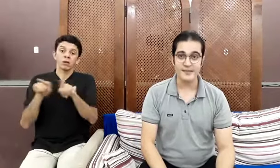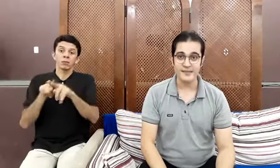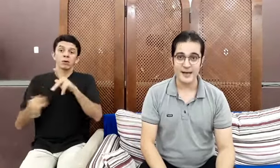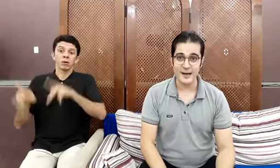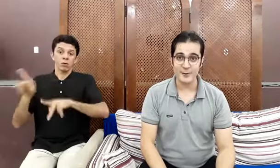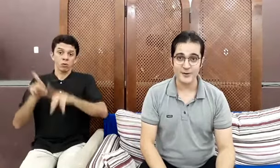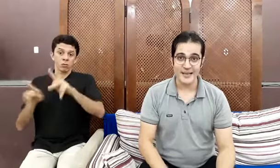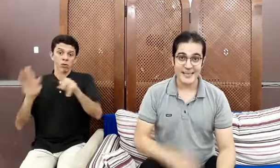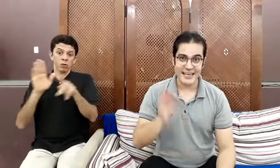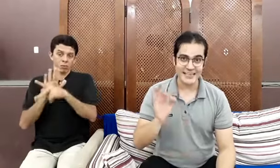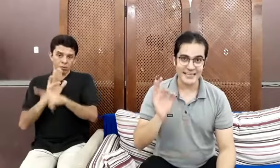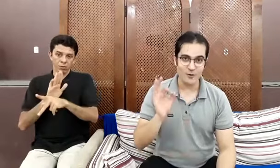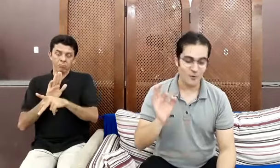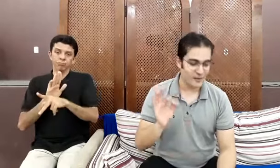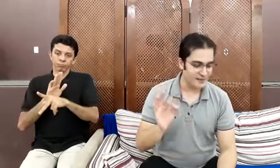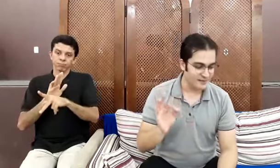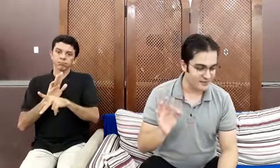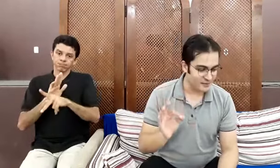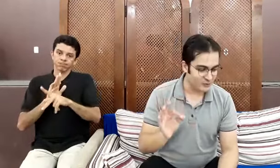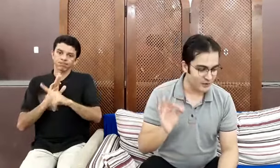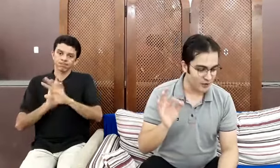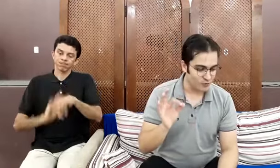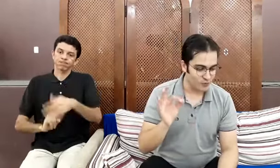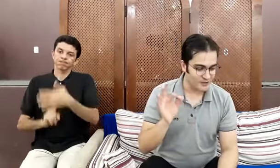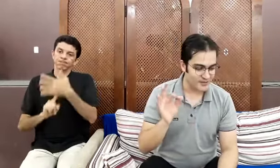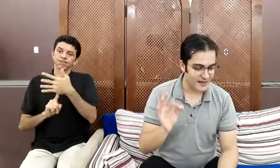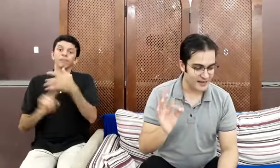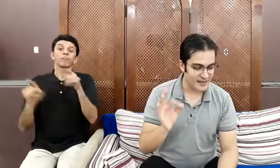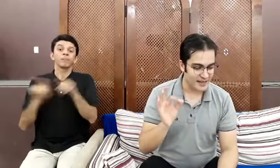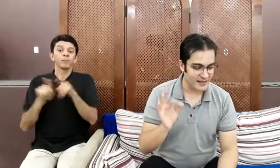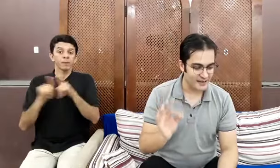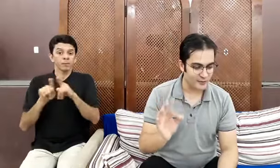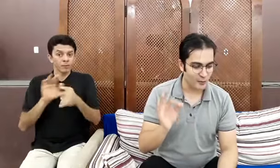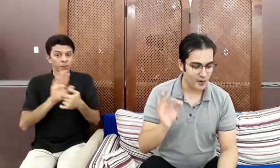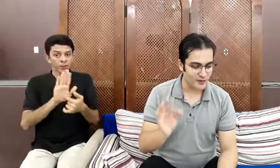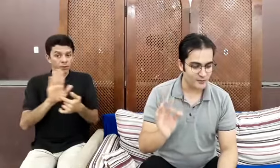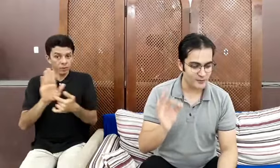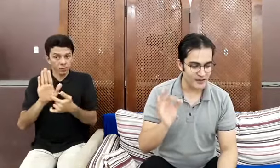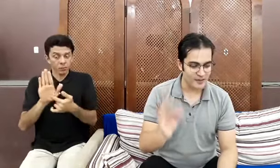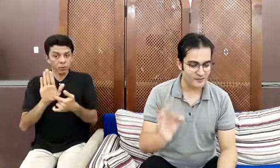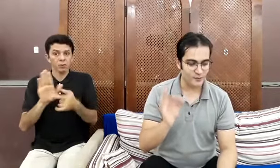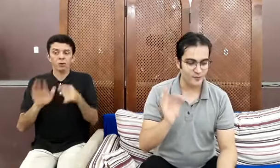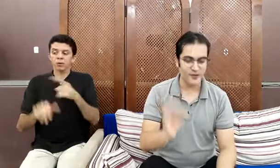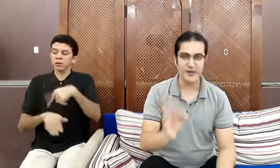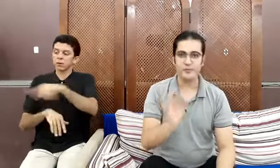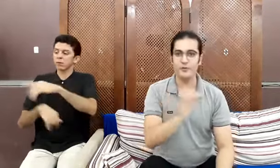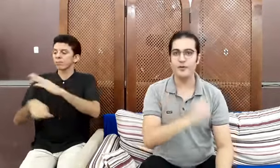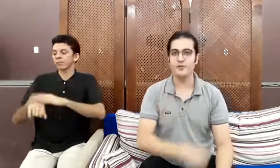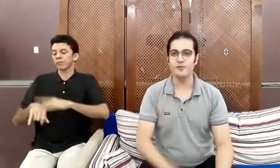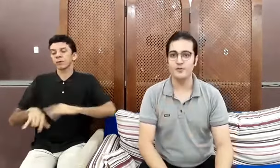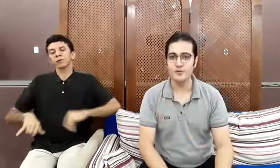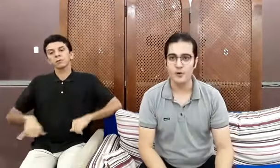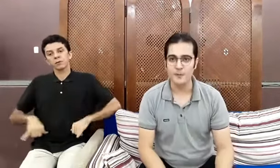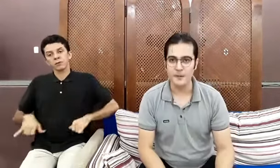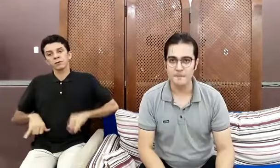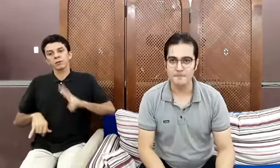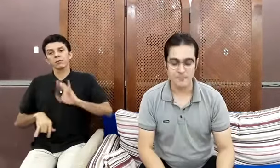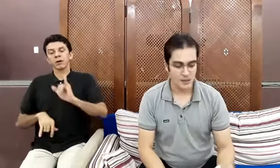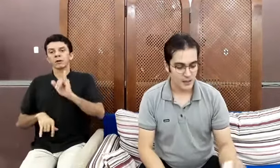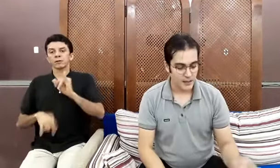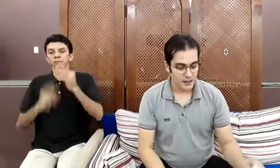de Israel. E ainda ele completa dizendo: e eu mostrarei a ele quanto deve sofrer por meu nome.